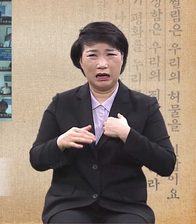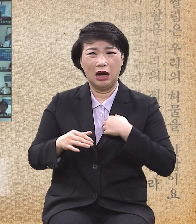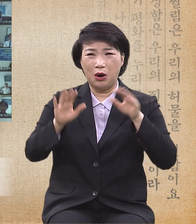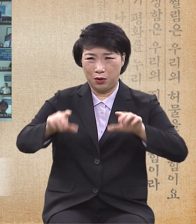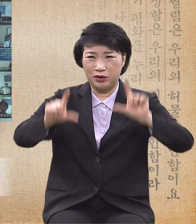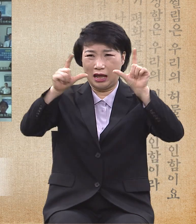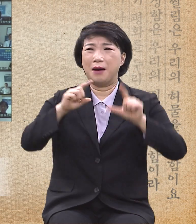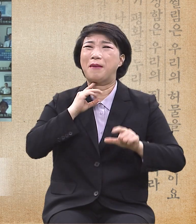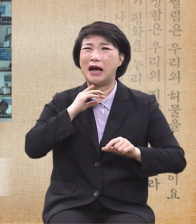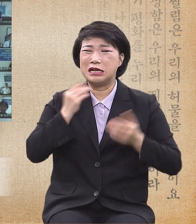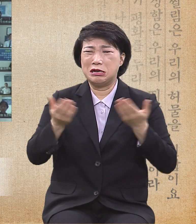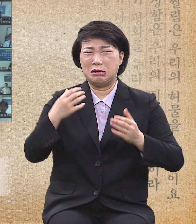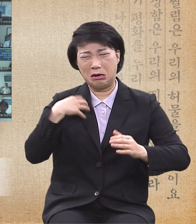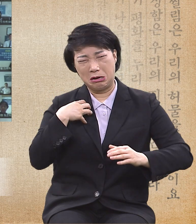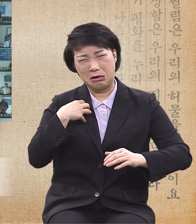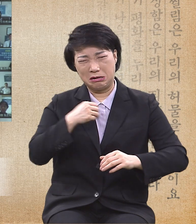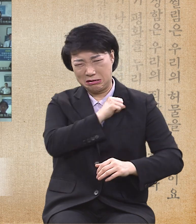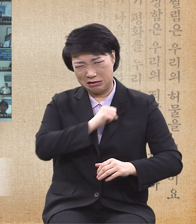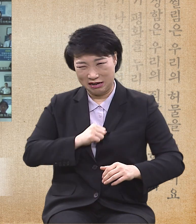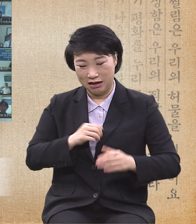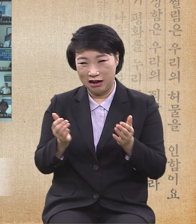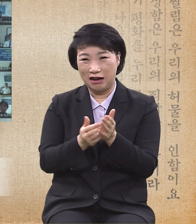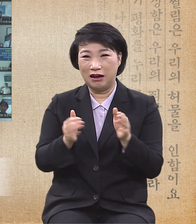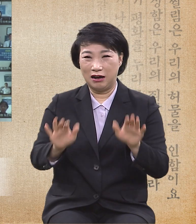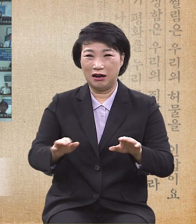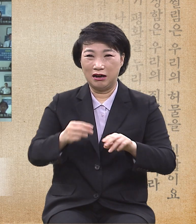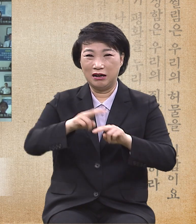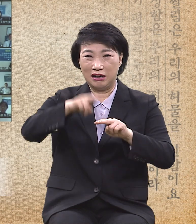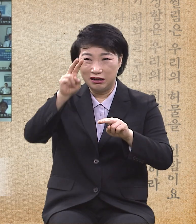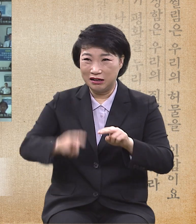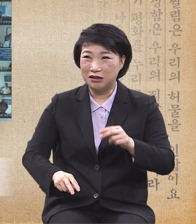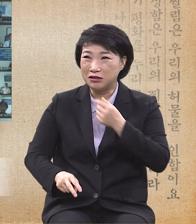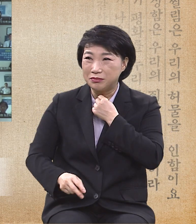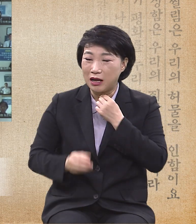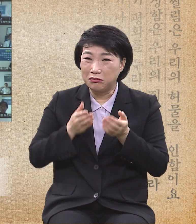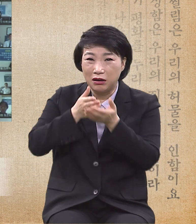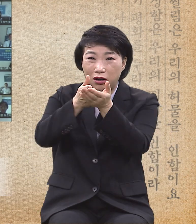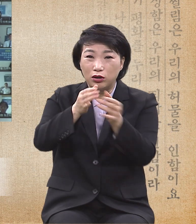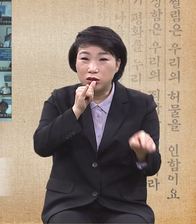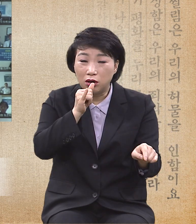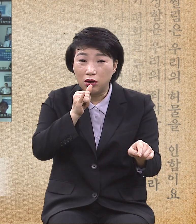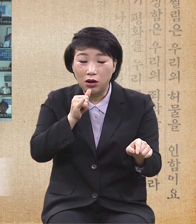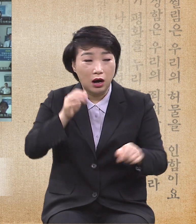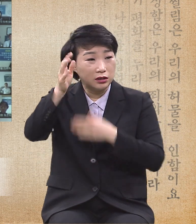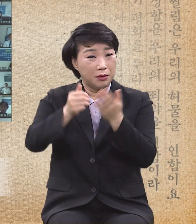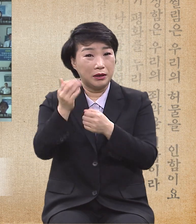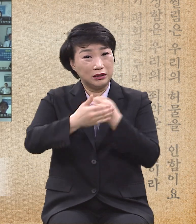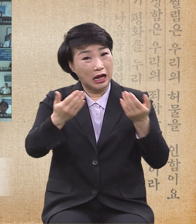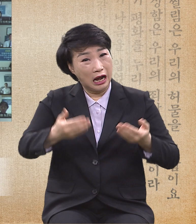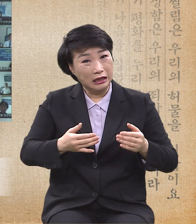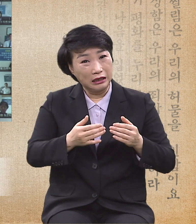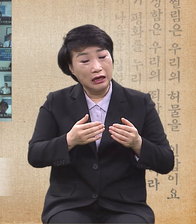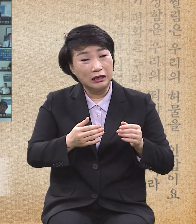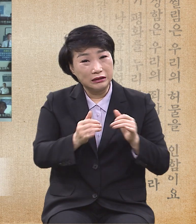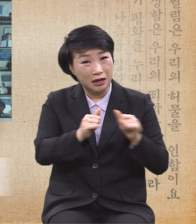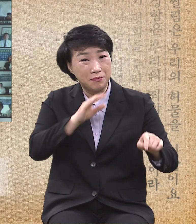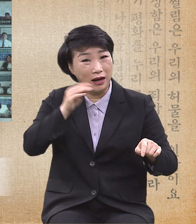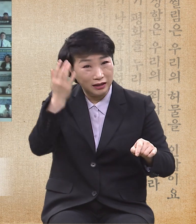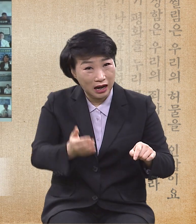낼 거예요. 이 사람이 은혜를 아는 사람이요, 영생을 아는